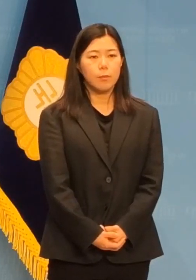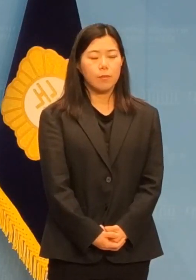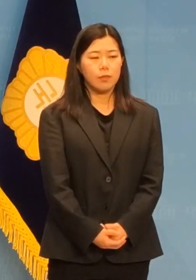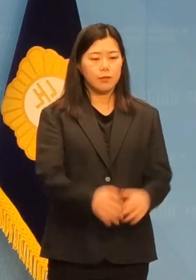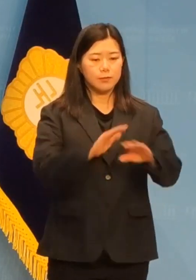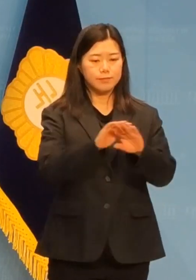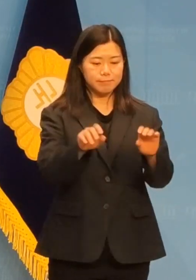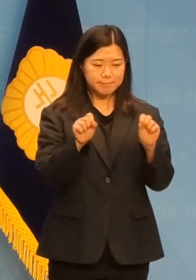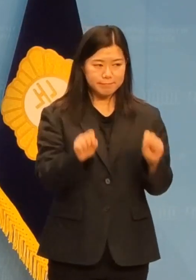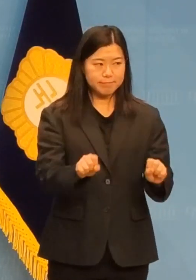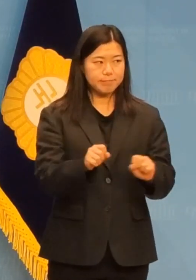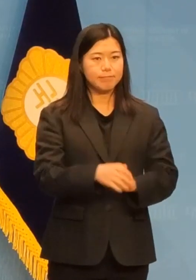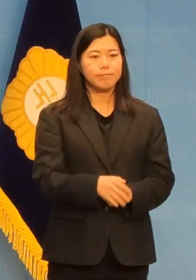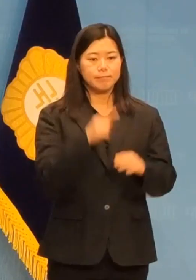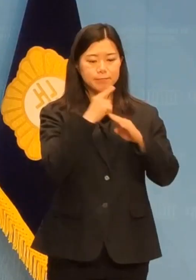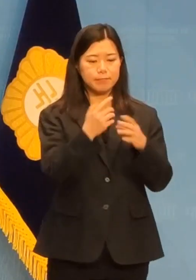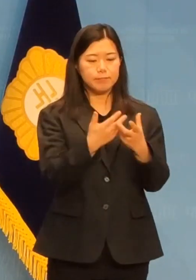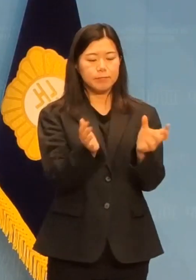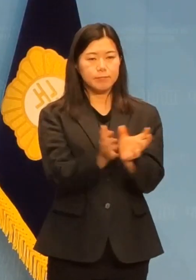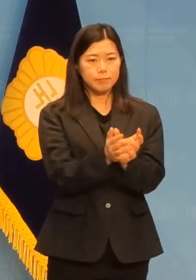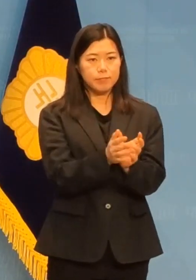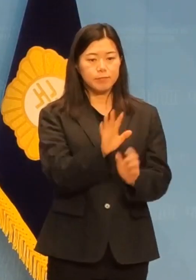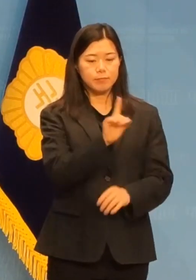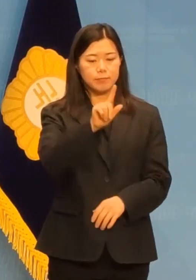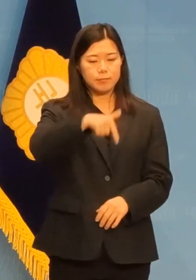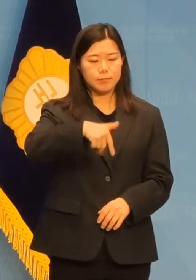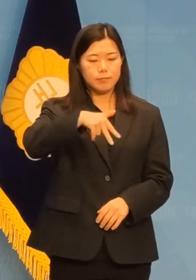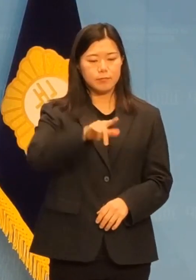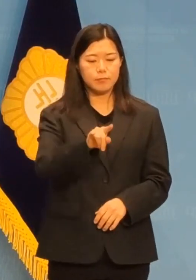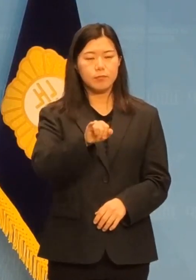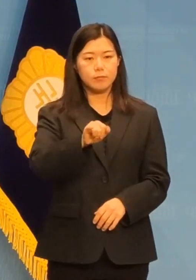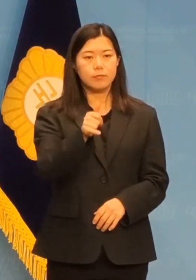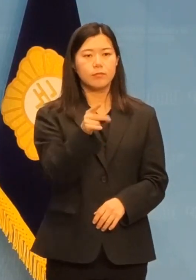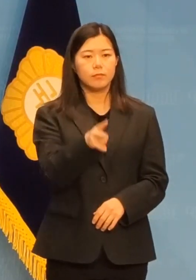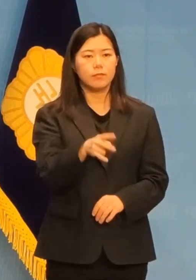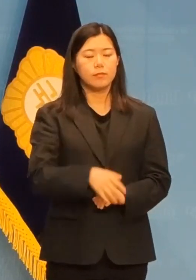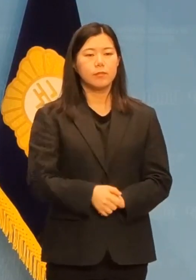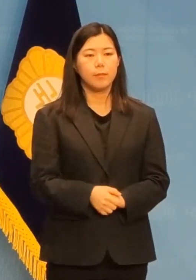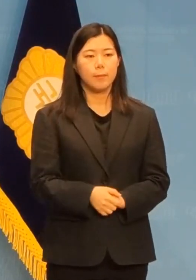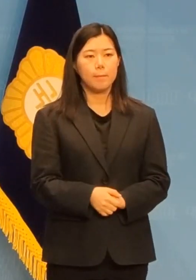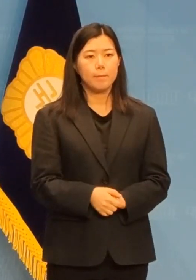네, 안녕하십니까. 더불어민주당 대변인 박지혜입니다.